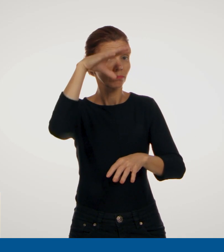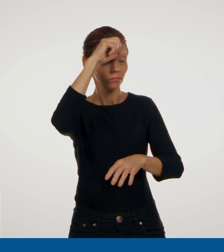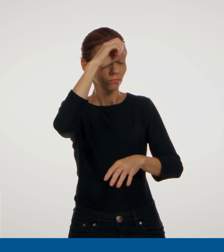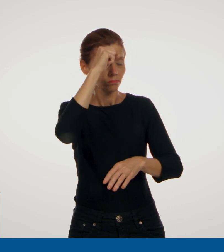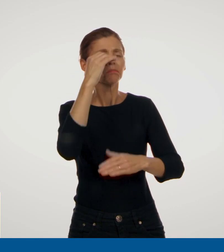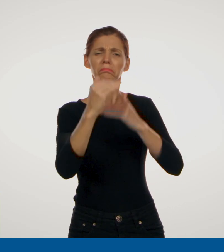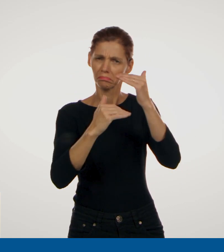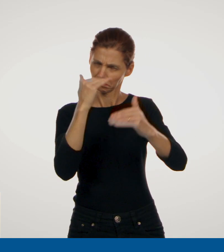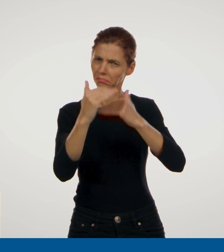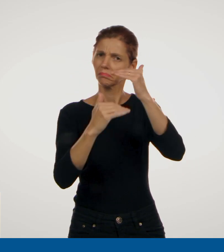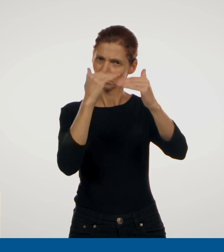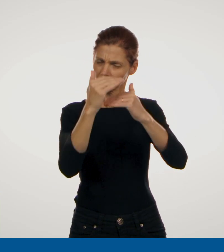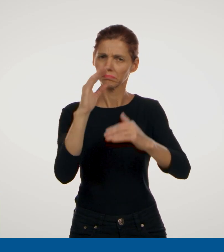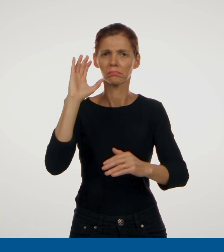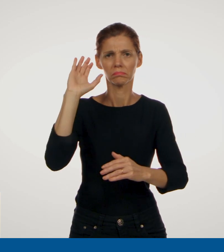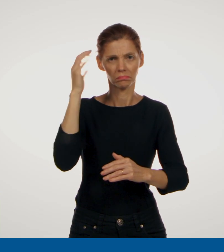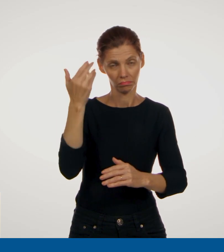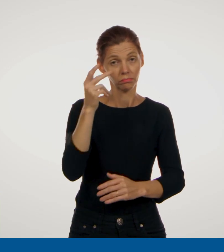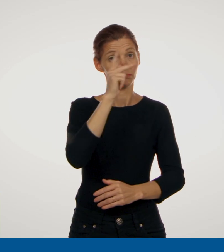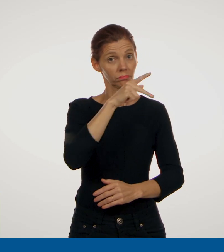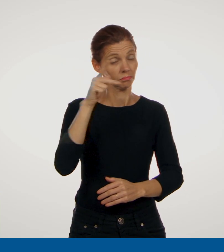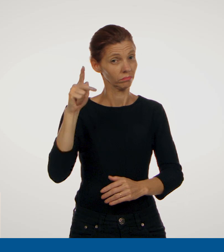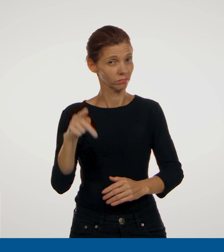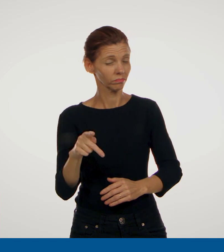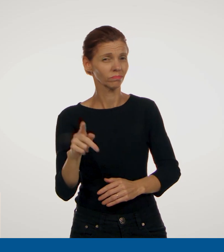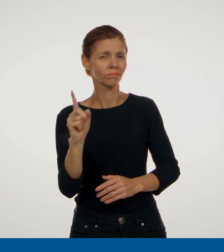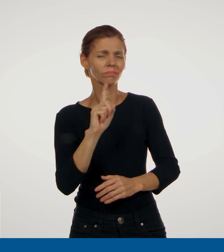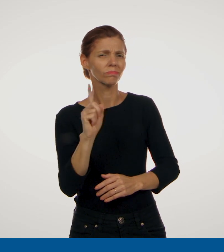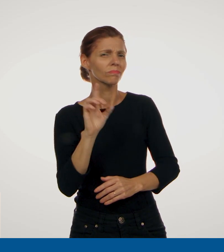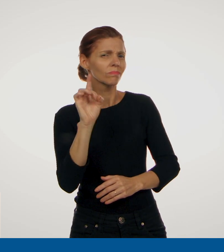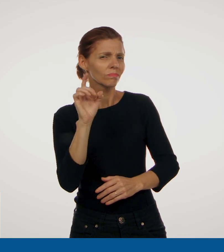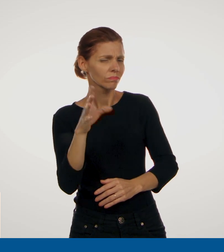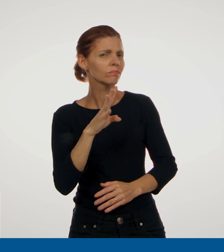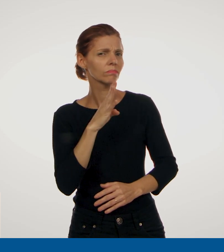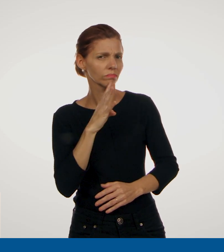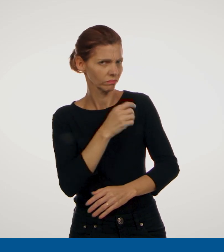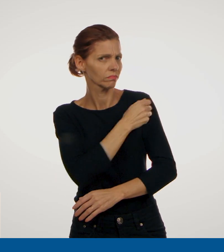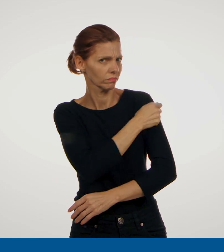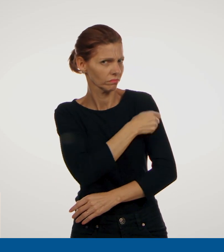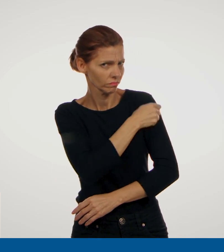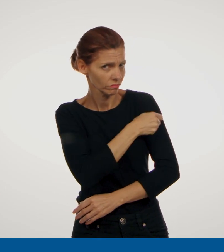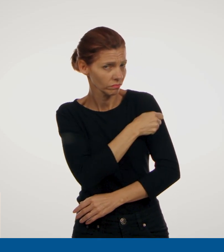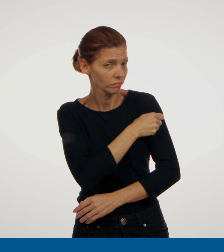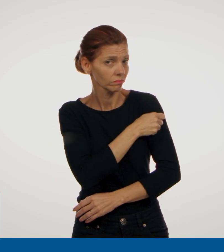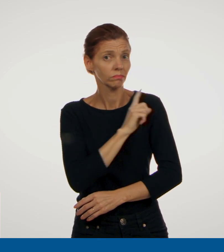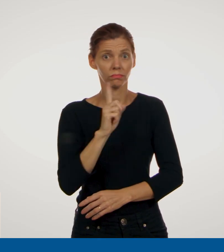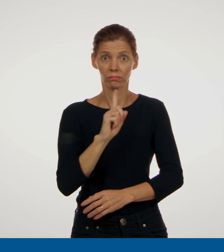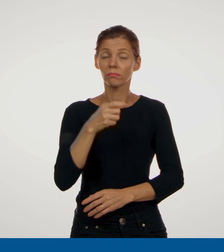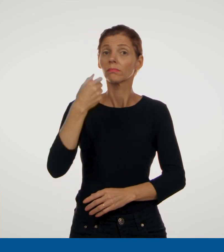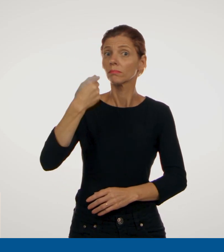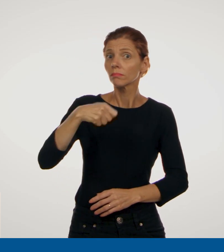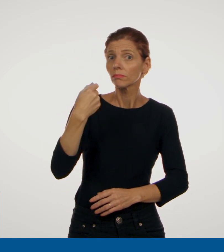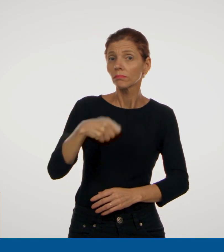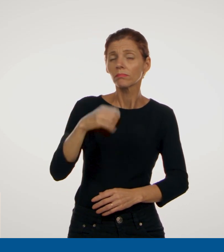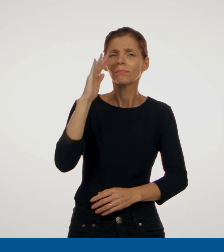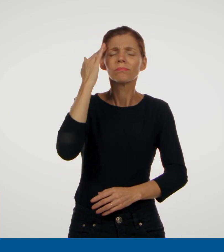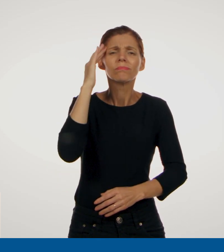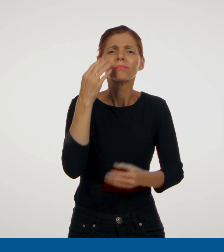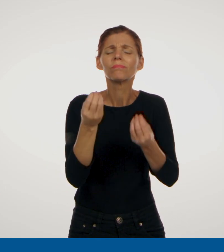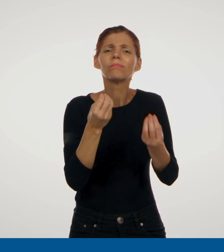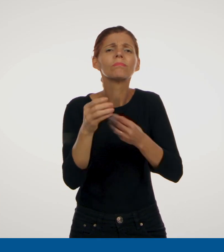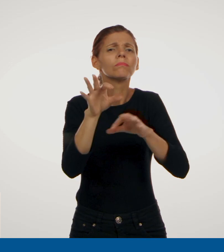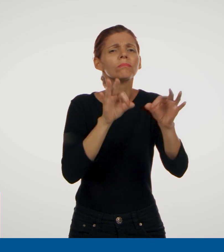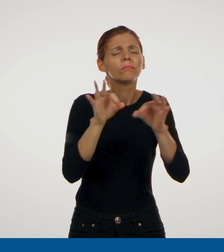do processo de ensino-aprendizagem. Para o professor, não é suficiente apenas conhecer o aluno. É necessário que ele saiba